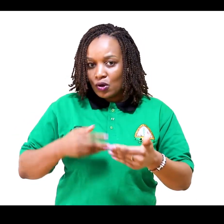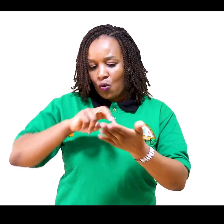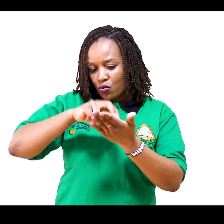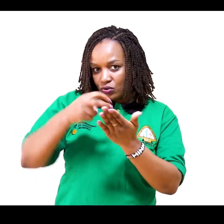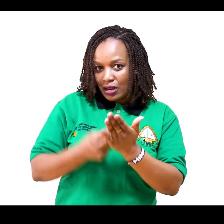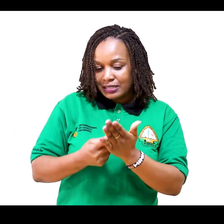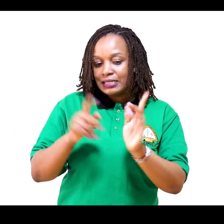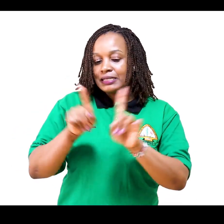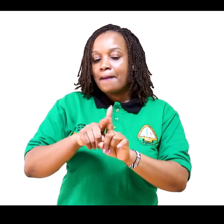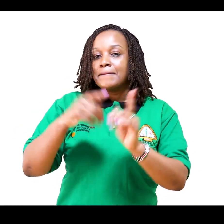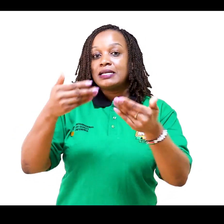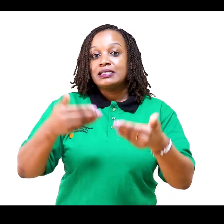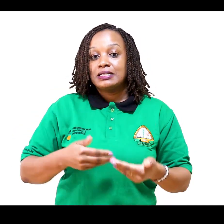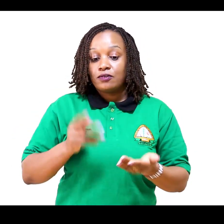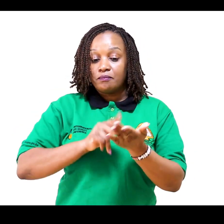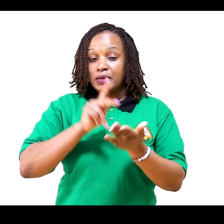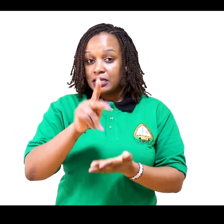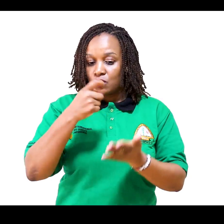imethibitishwa ama kujaza mkataba au